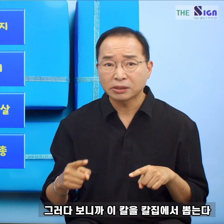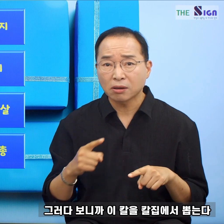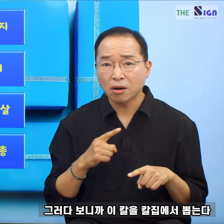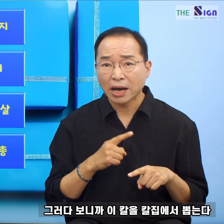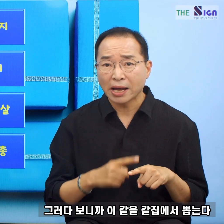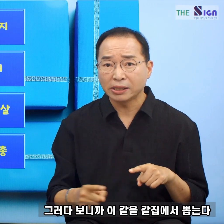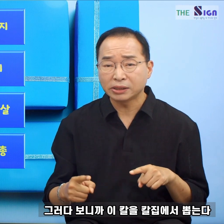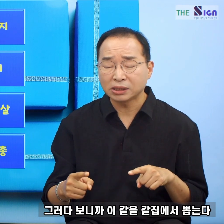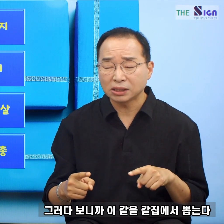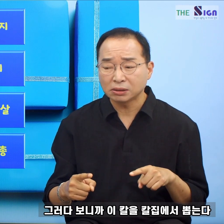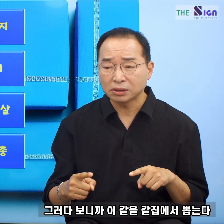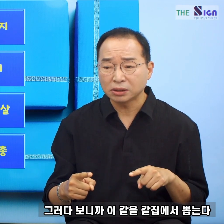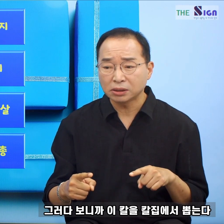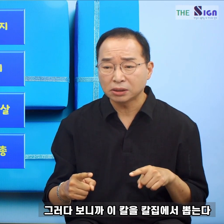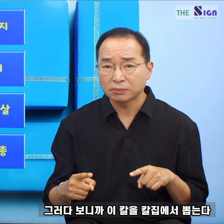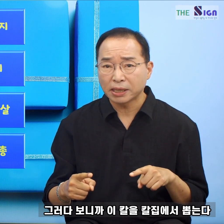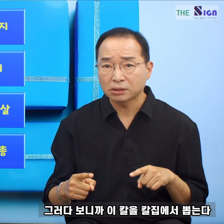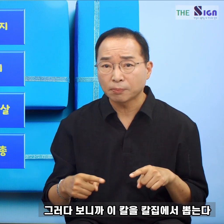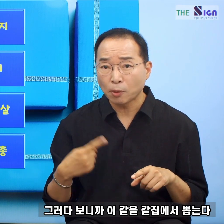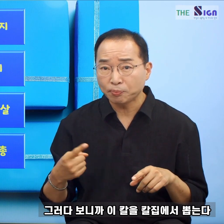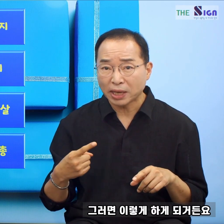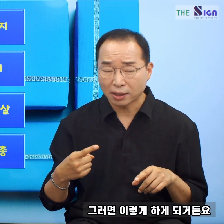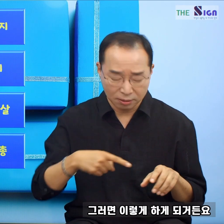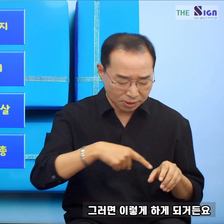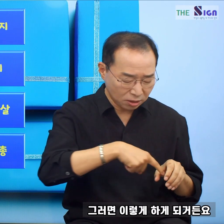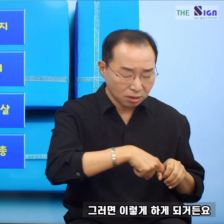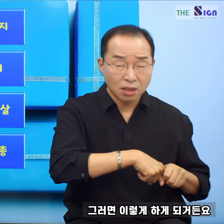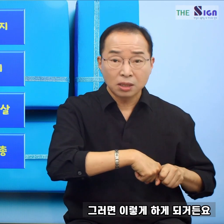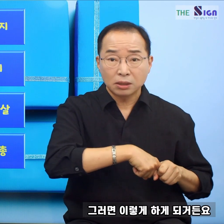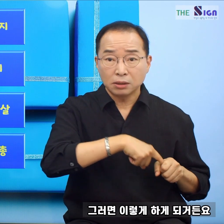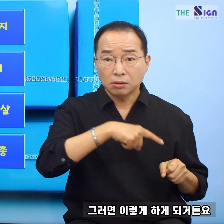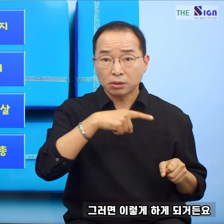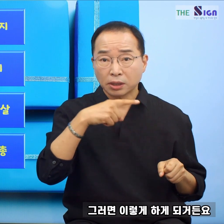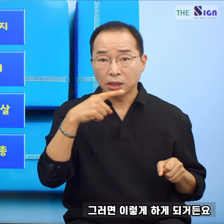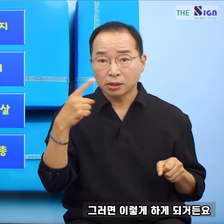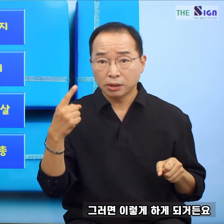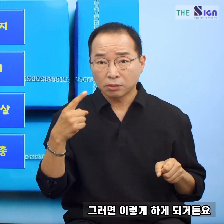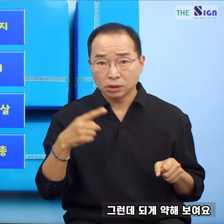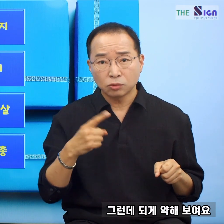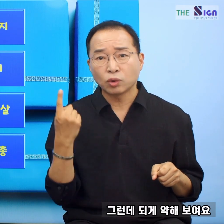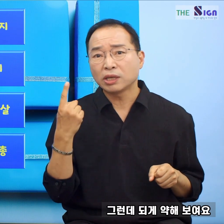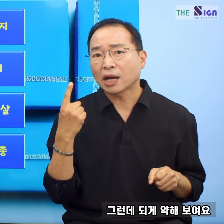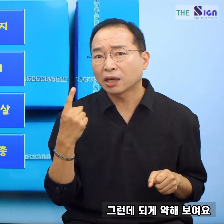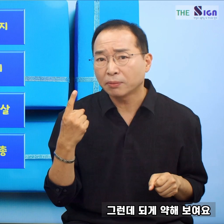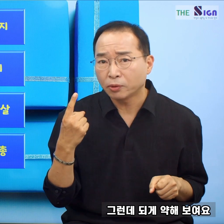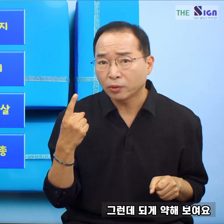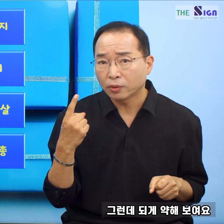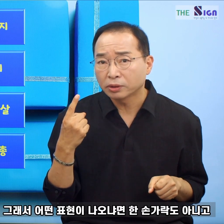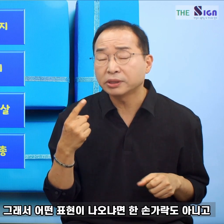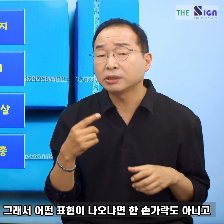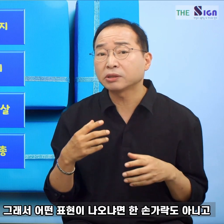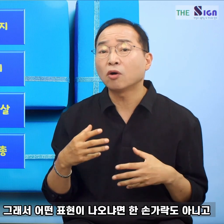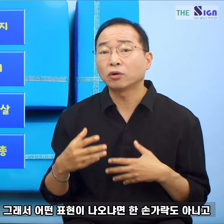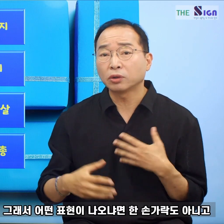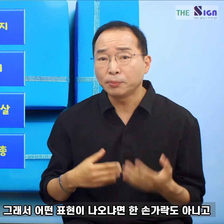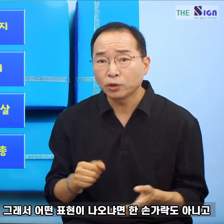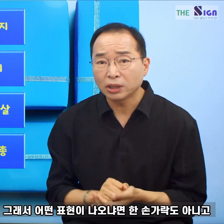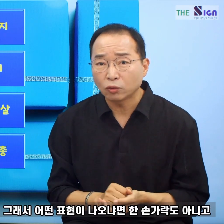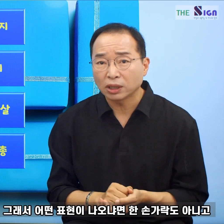칼에서 칼집에서 뽑는다. 그러면은 이렇게 하게 돼요. 근데 이게 되게 약해 보여. 그래서 어떤 표현이